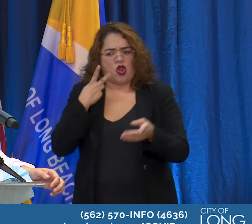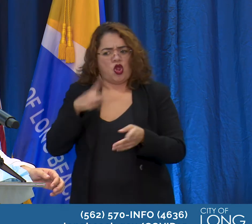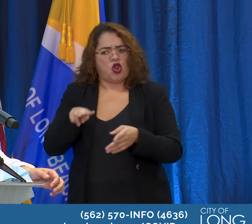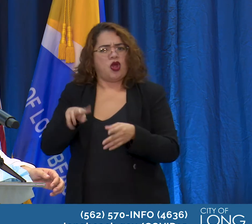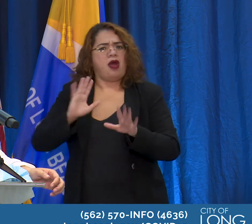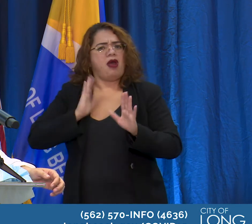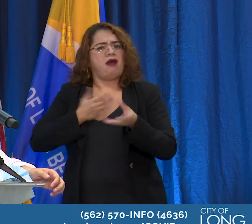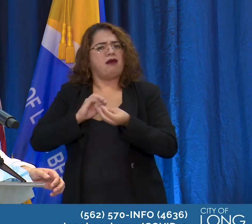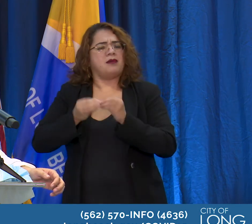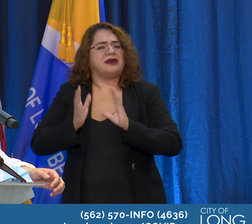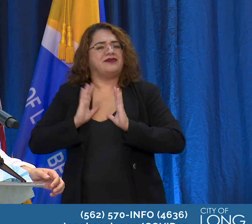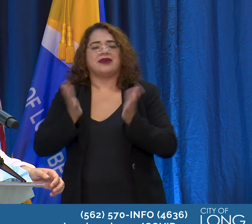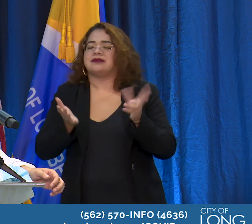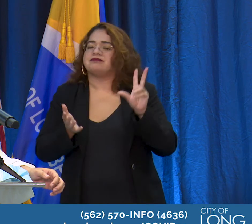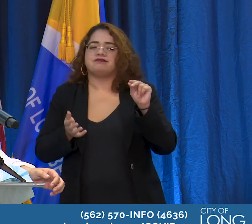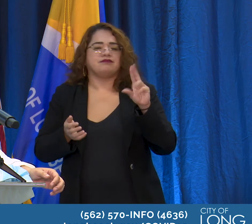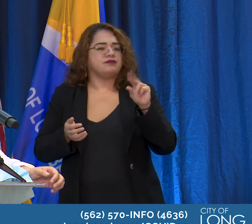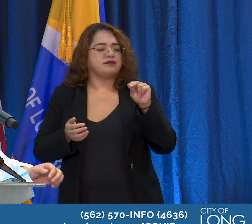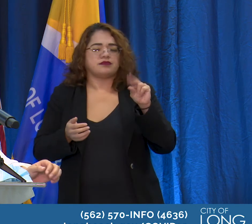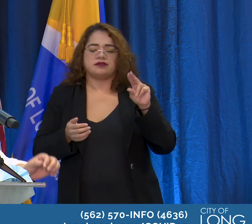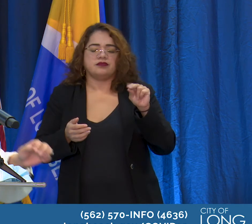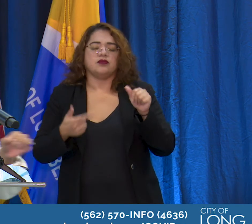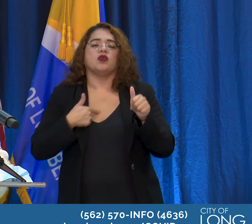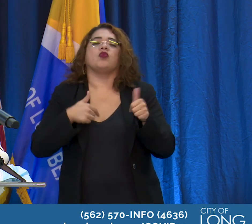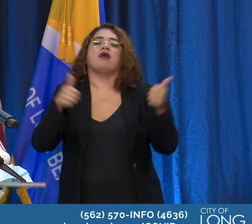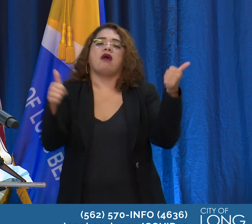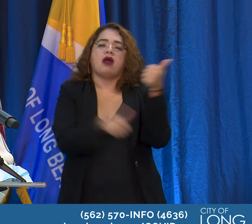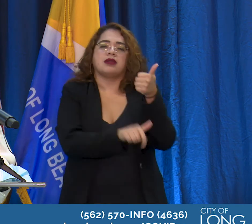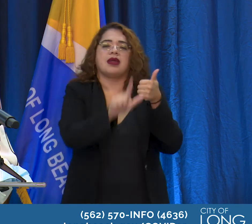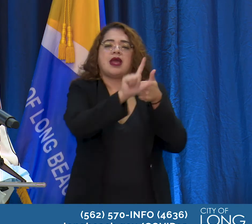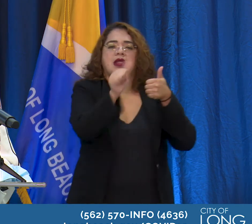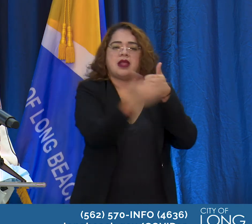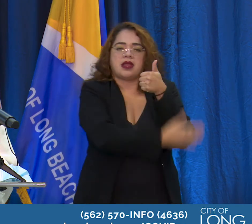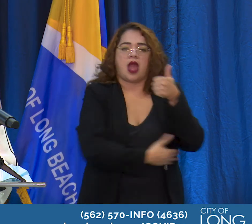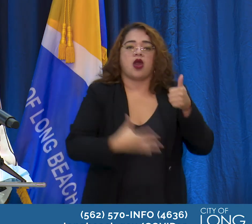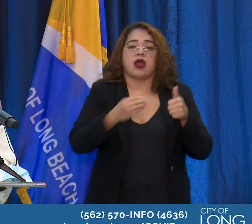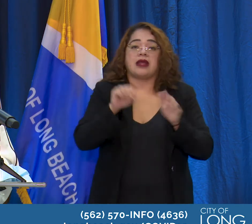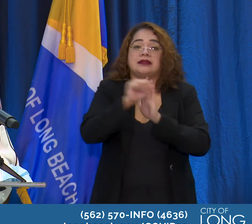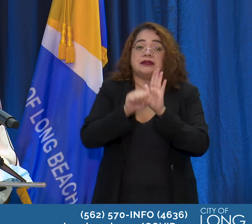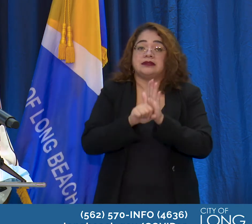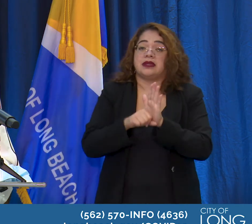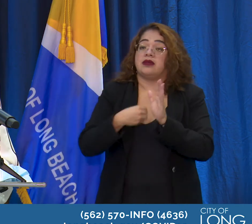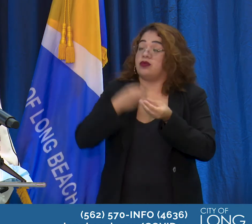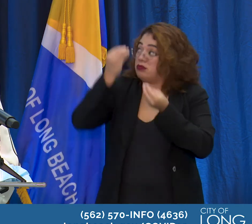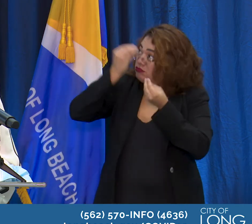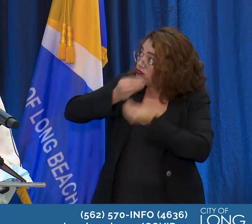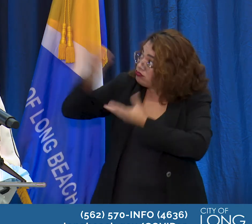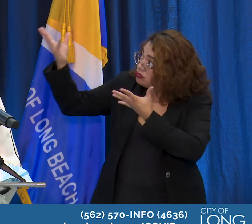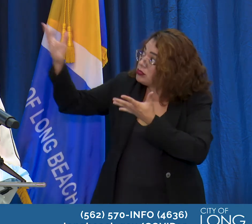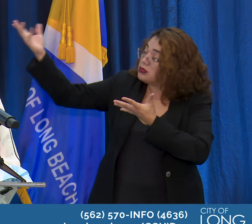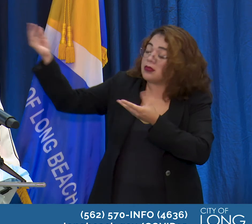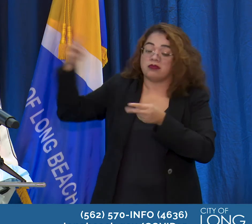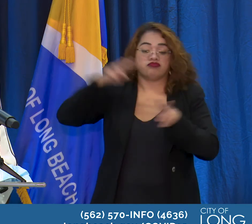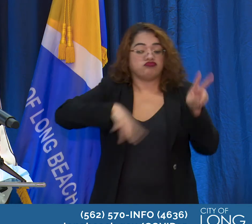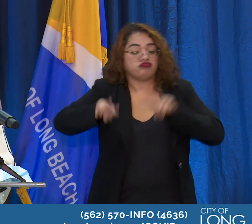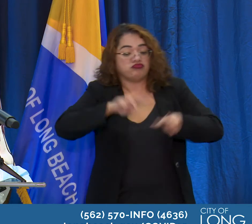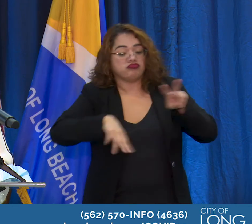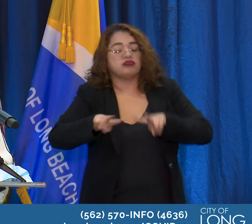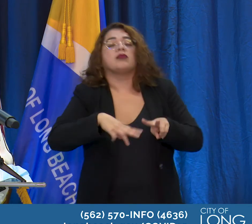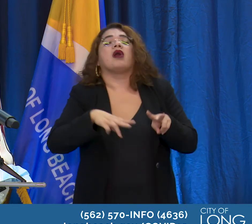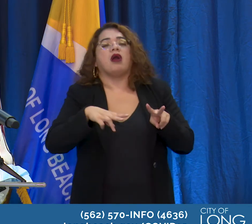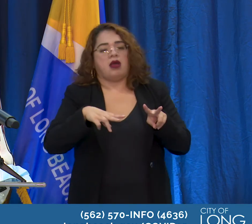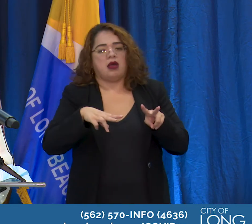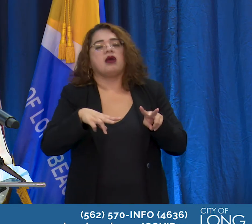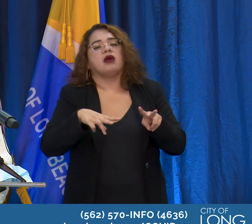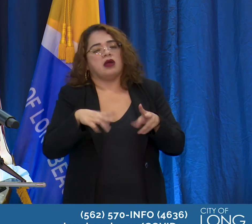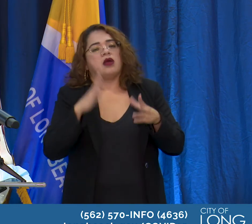más segura del Estado. Vamos a hablar un poco sobre los números aquí en la ciudad. Empecemos con el primer indicador,